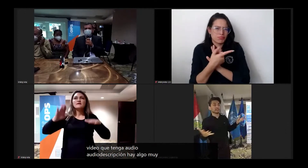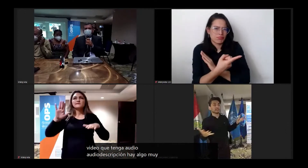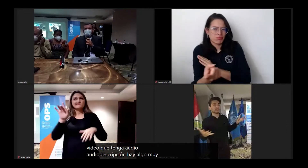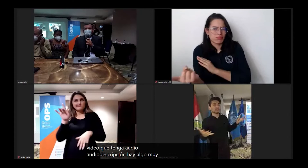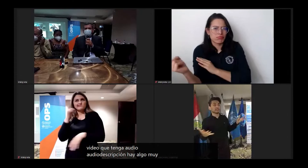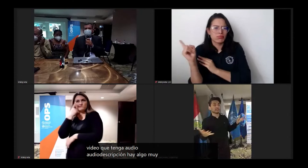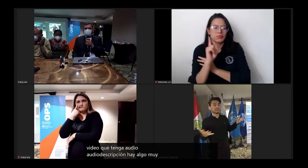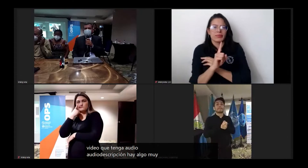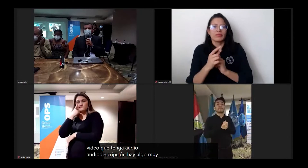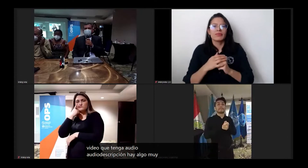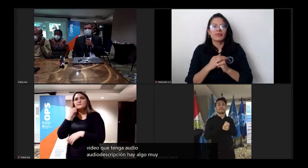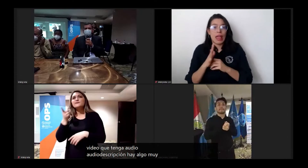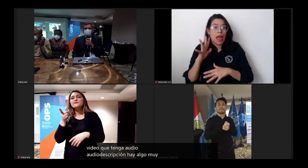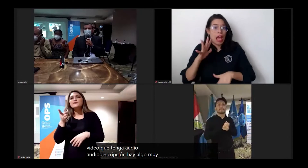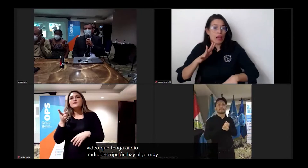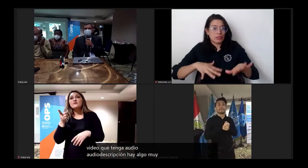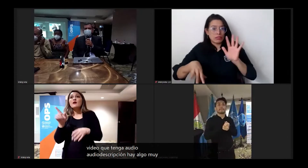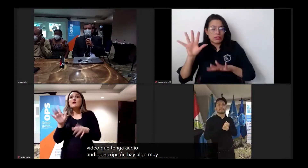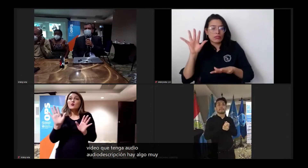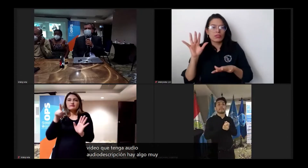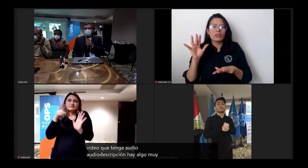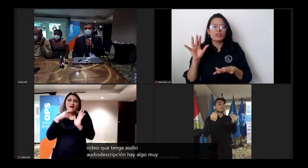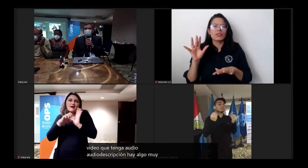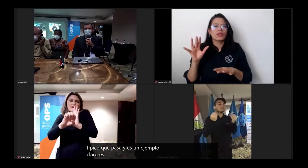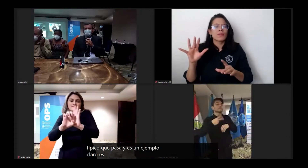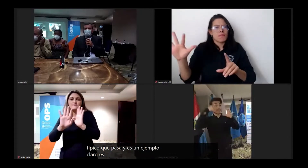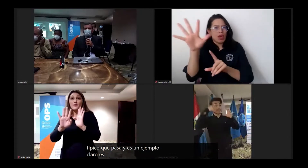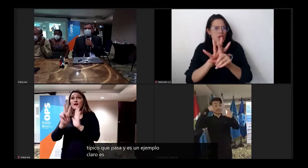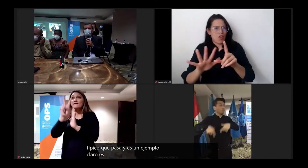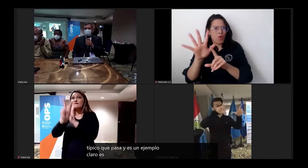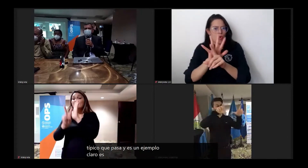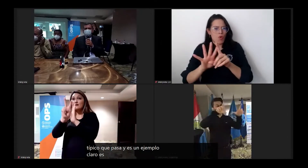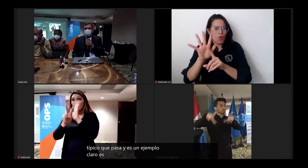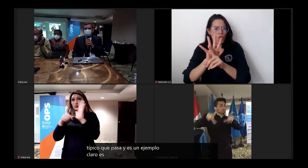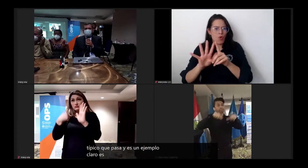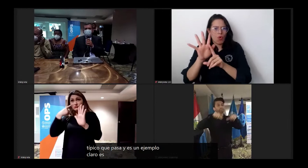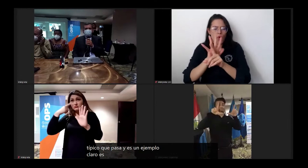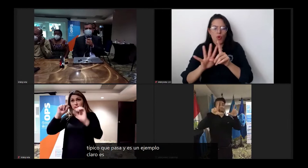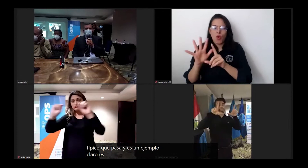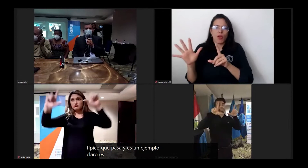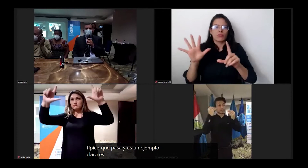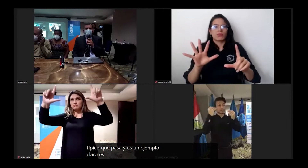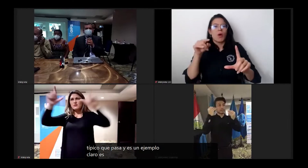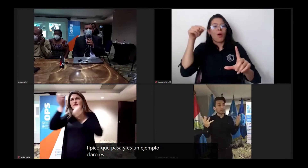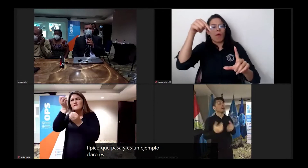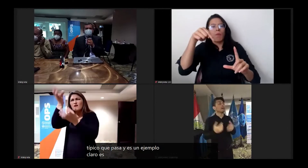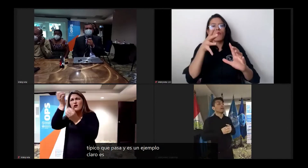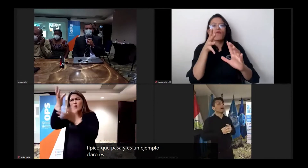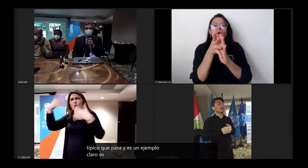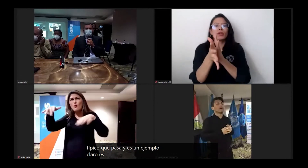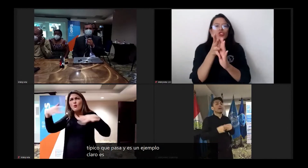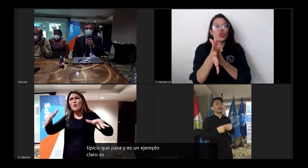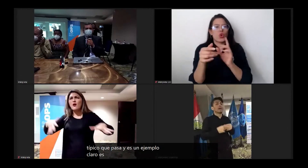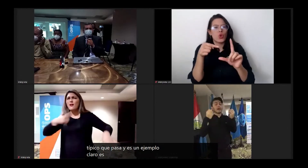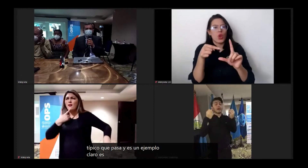que pasan muchas veces videos con información y ponen una información